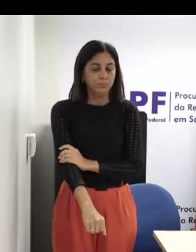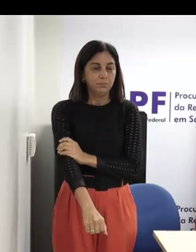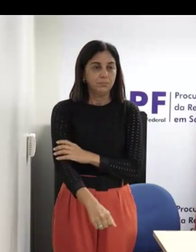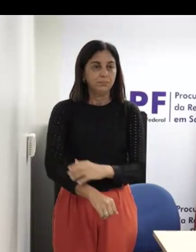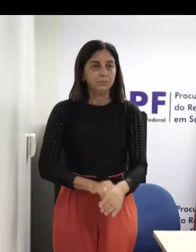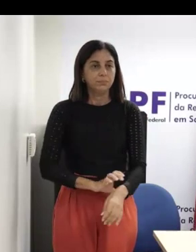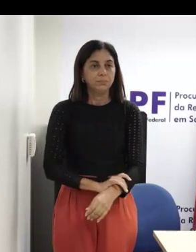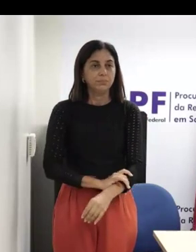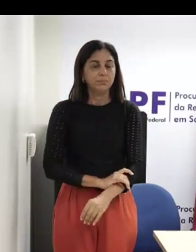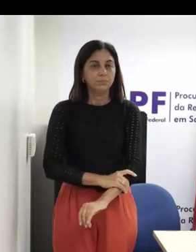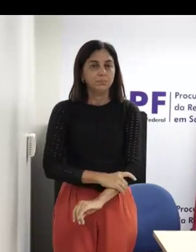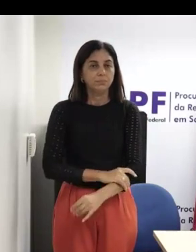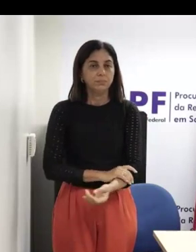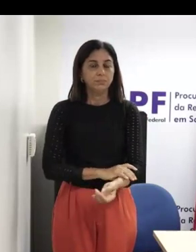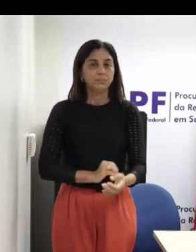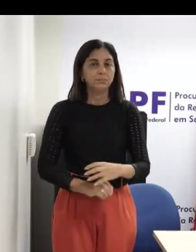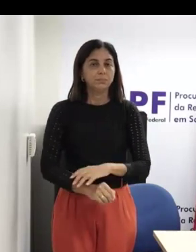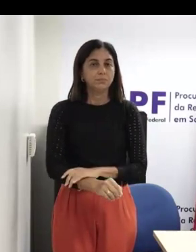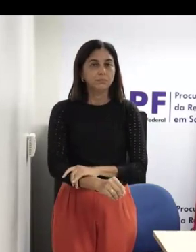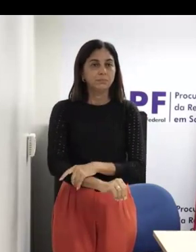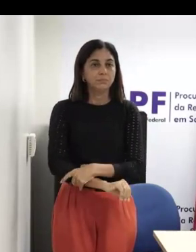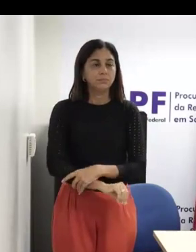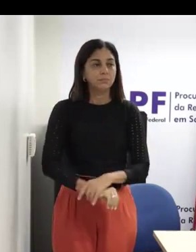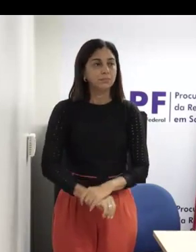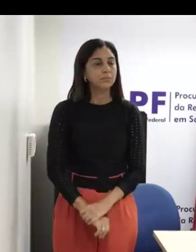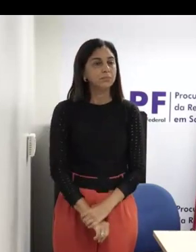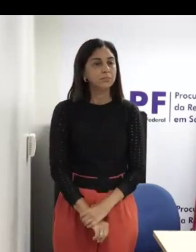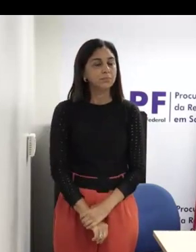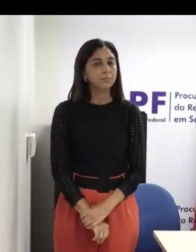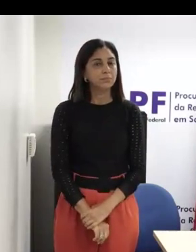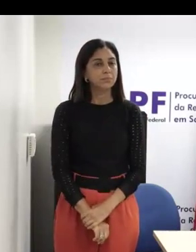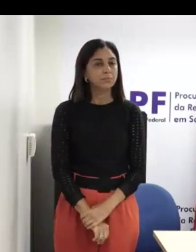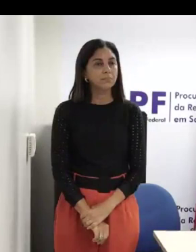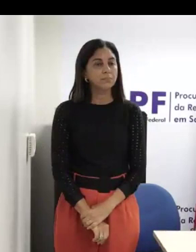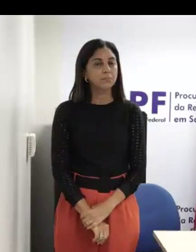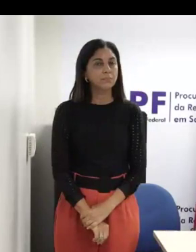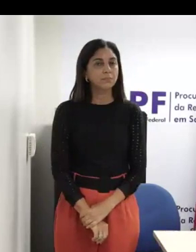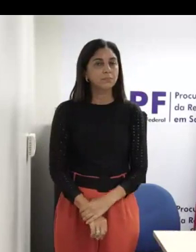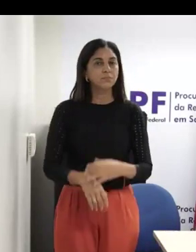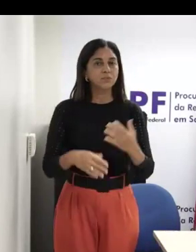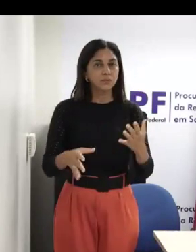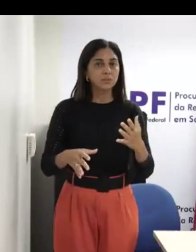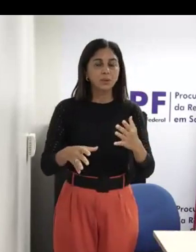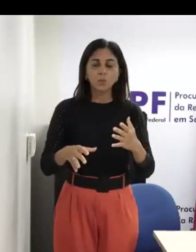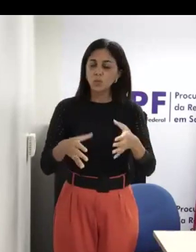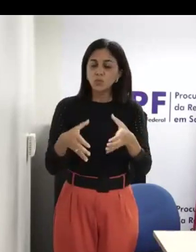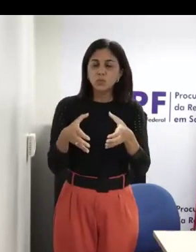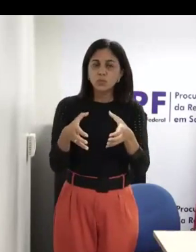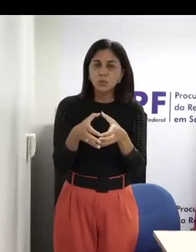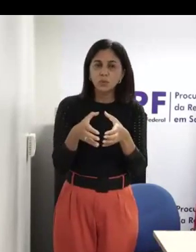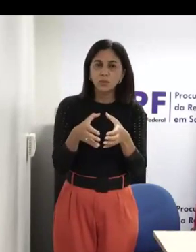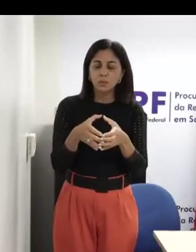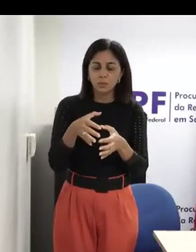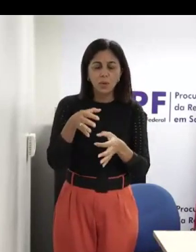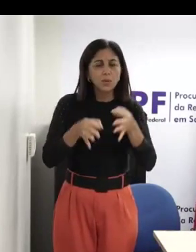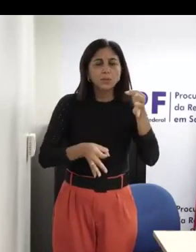outras posições de novo a nossa briga constante é quanto o núcleo essencial do direito que entre os dois direitos